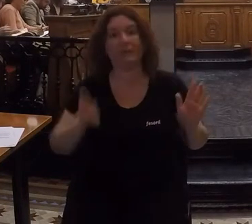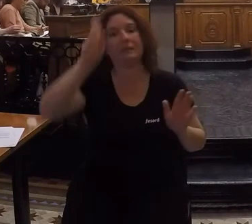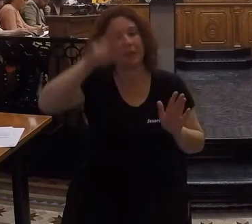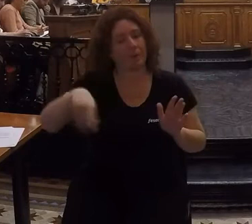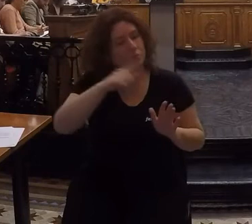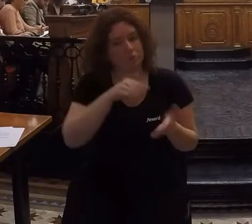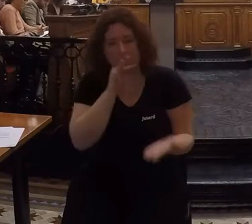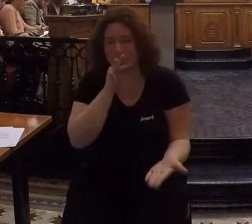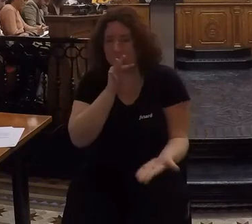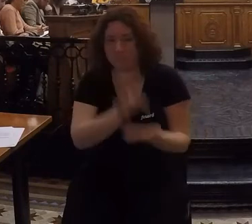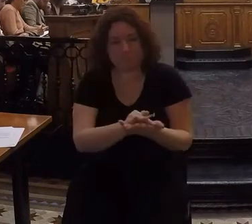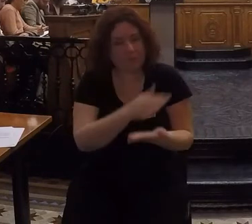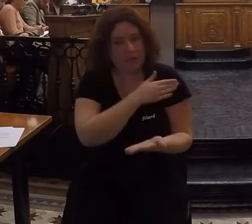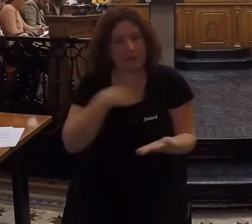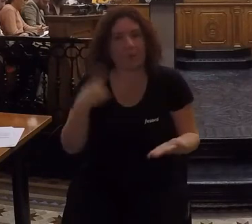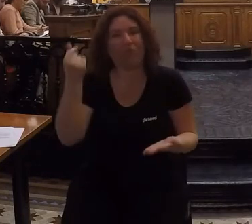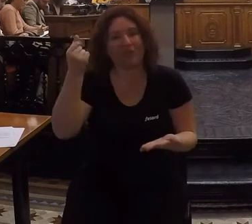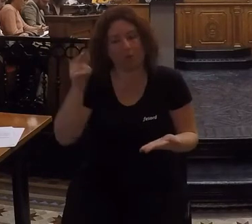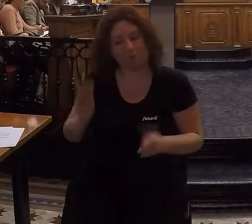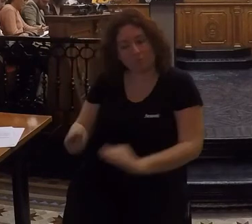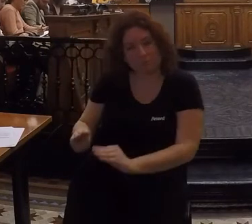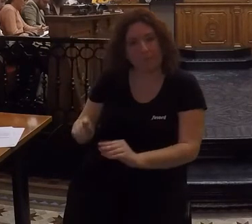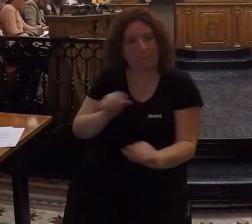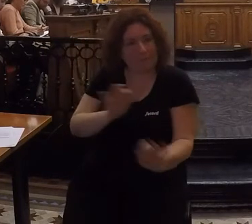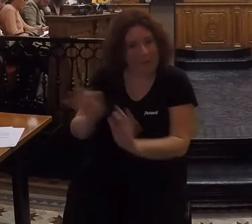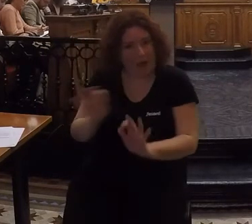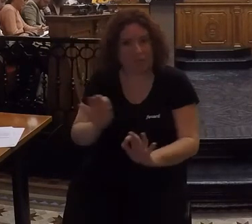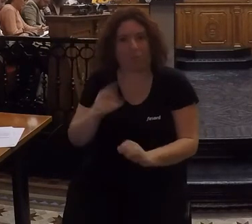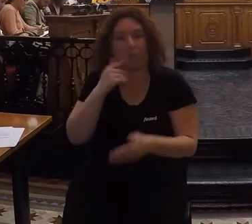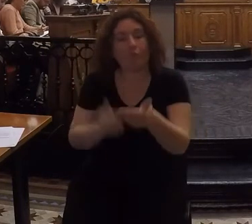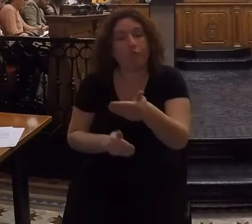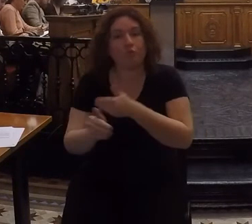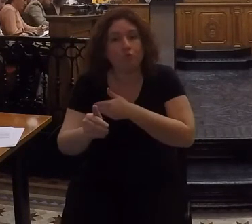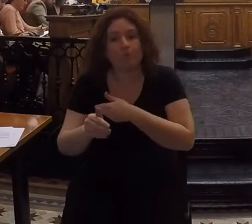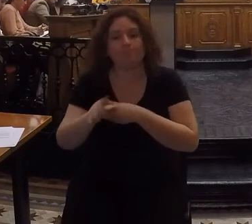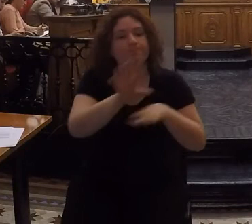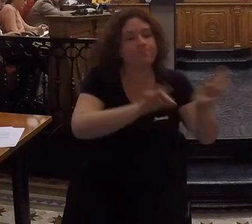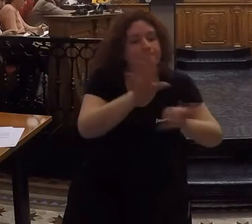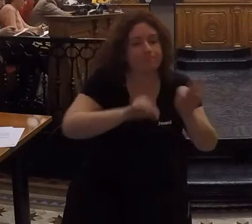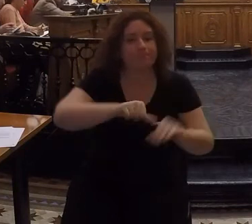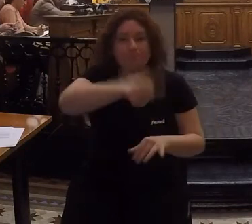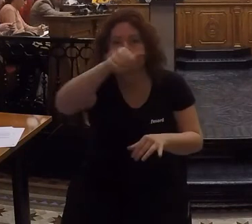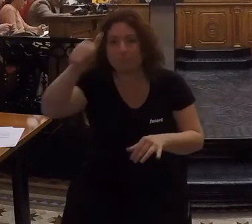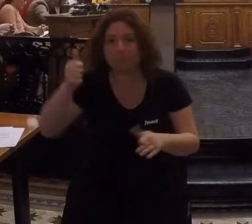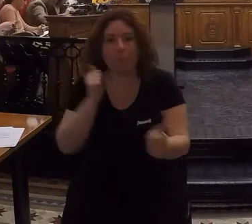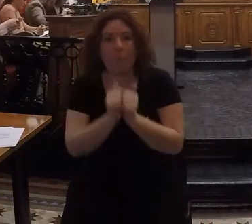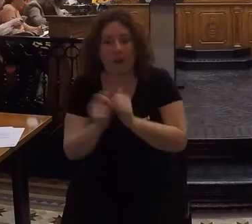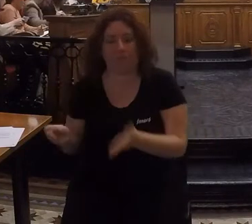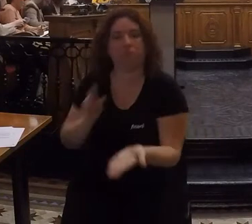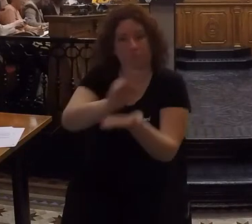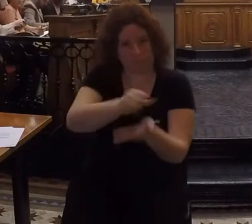habilitar crédito suficiente para financiar las operaciones que se seleccionen. Es decir, que existe crédito